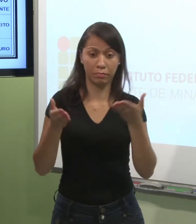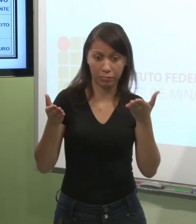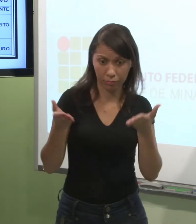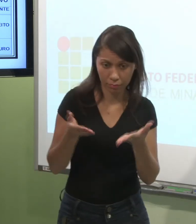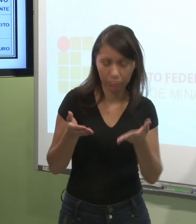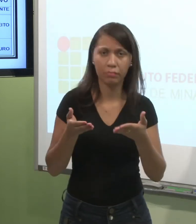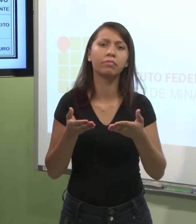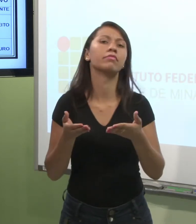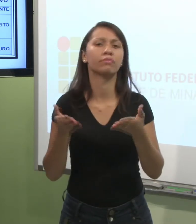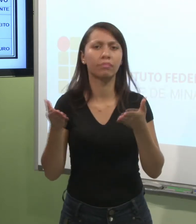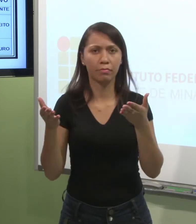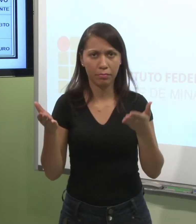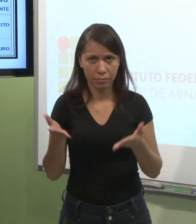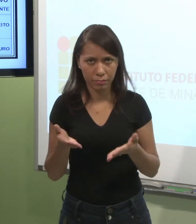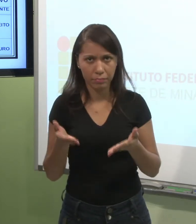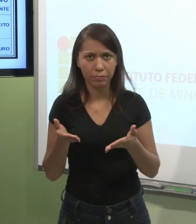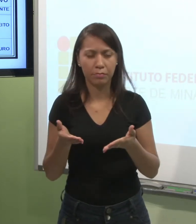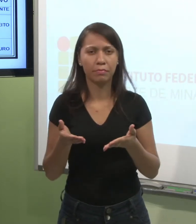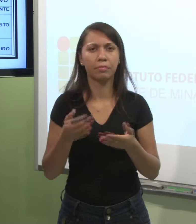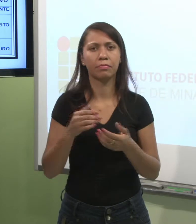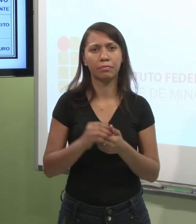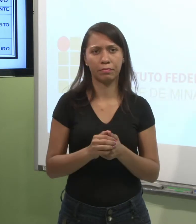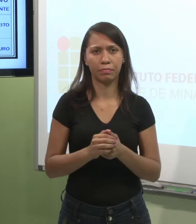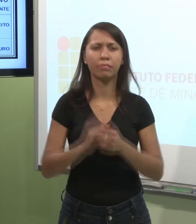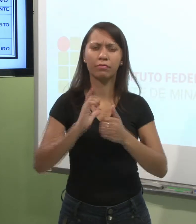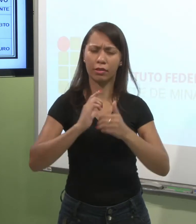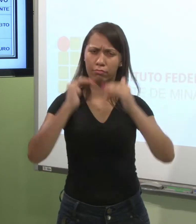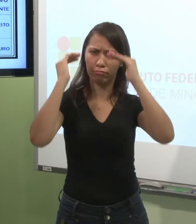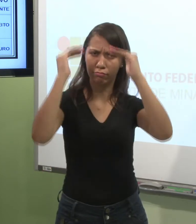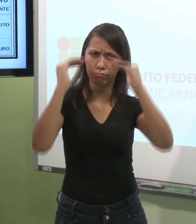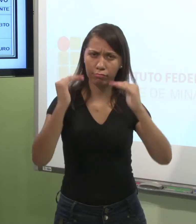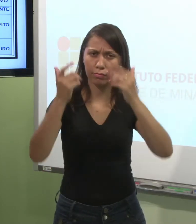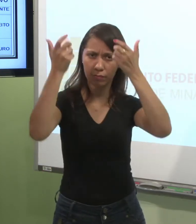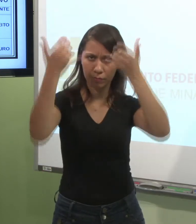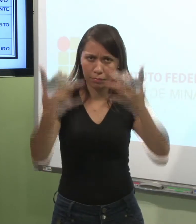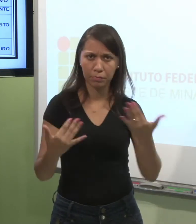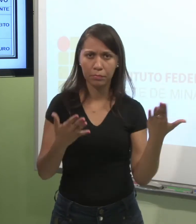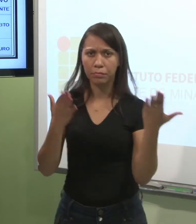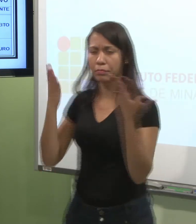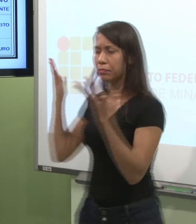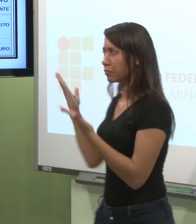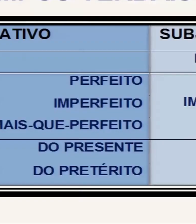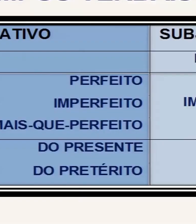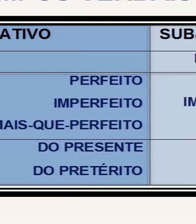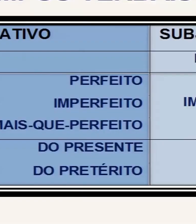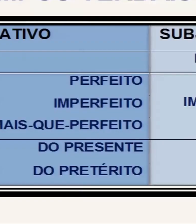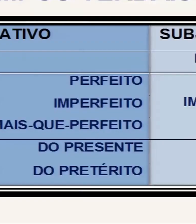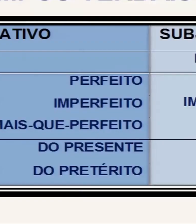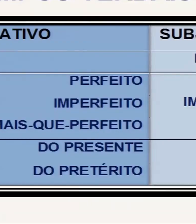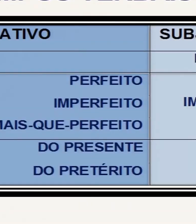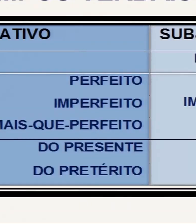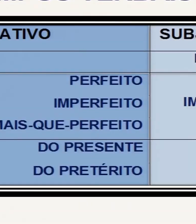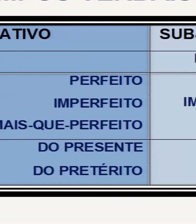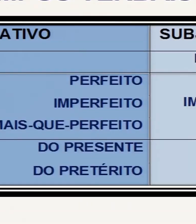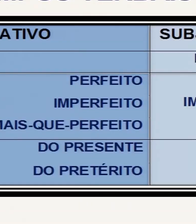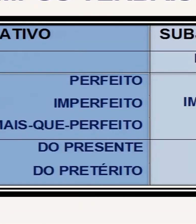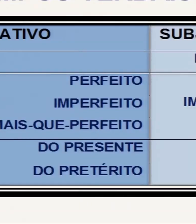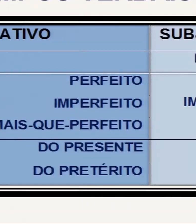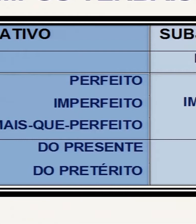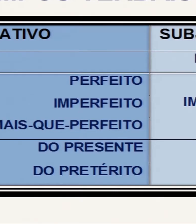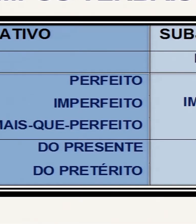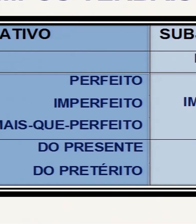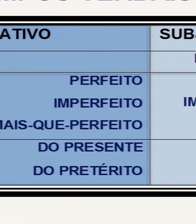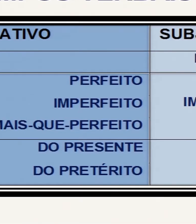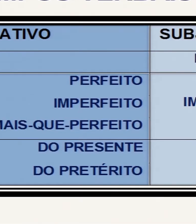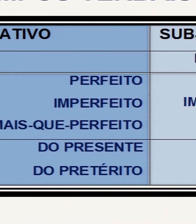pretérito, dividido em pretérito perfeito, imperfeito e mais que perfeito, e o futuro do indicativo, em